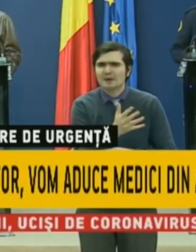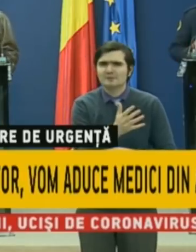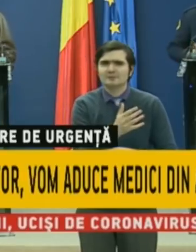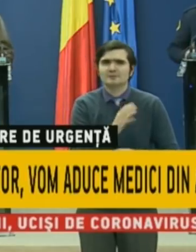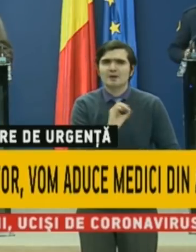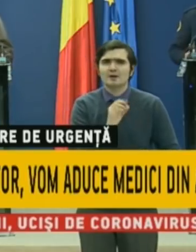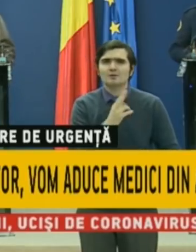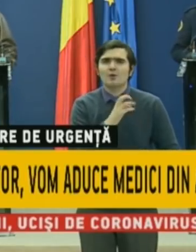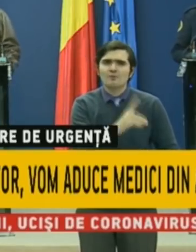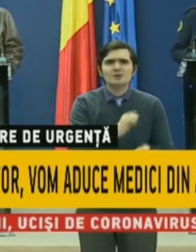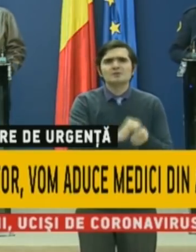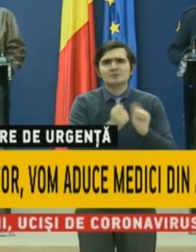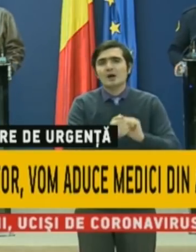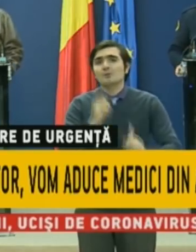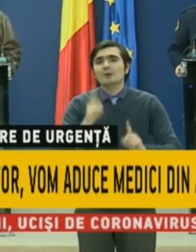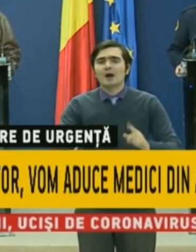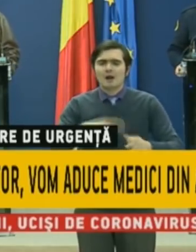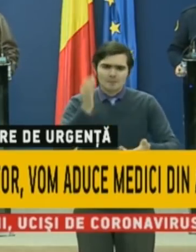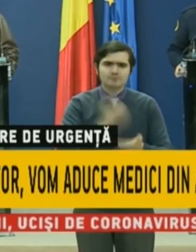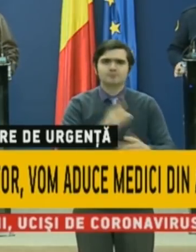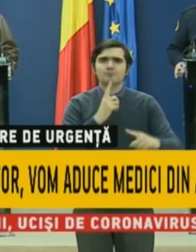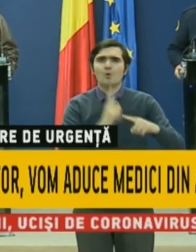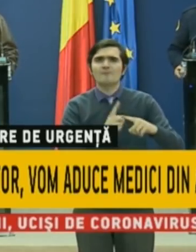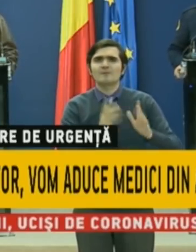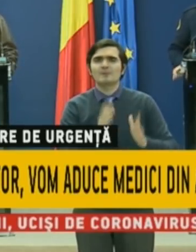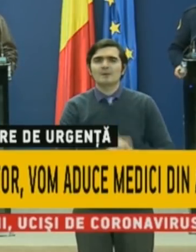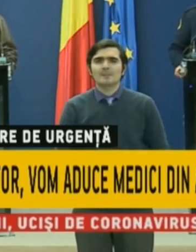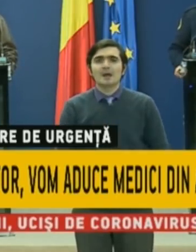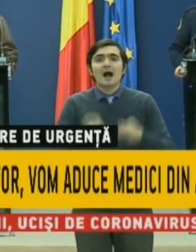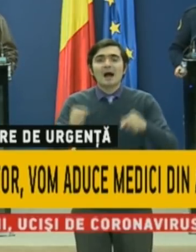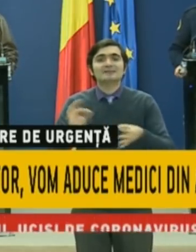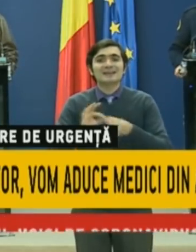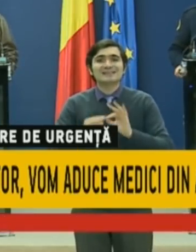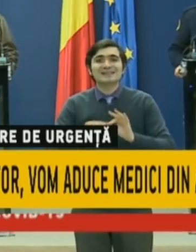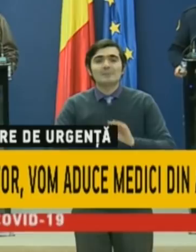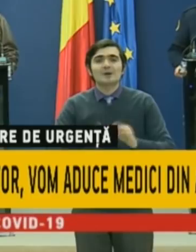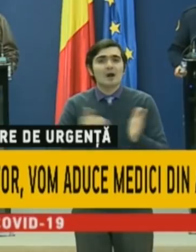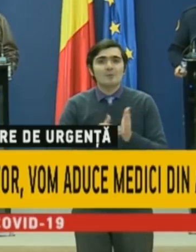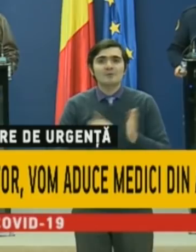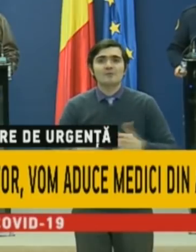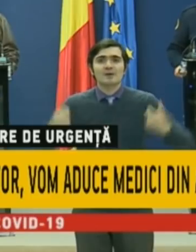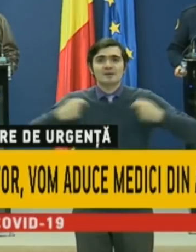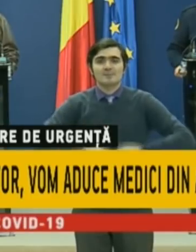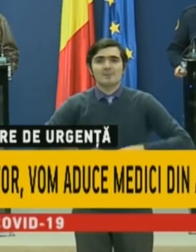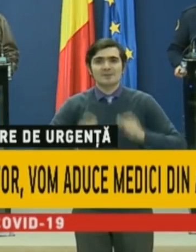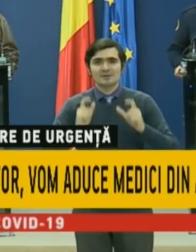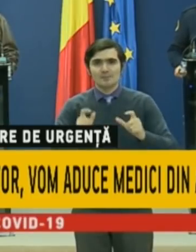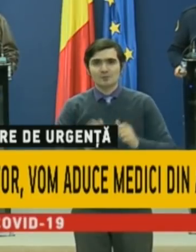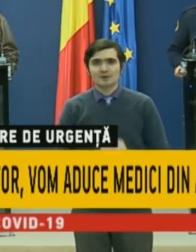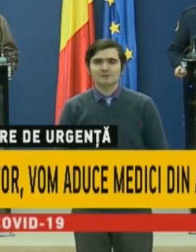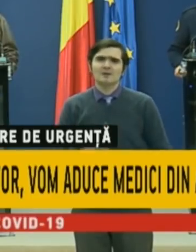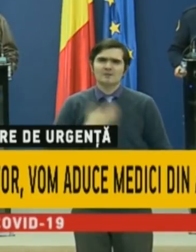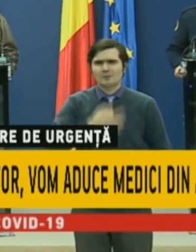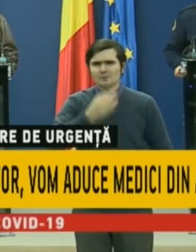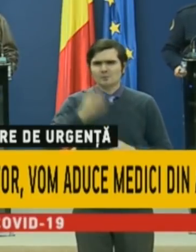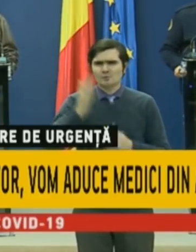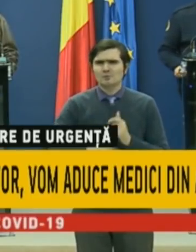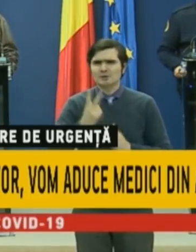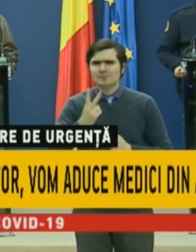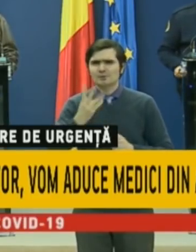suspecți de a avea boala sau confirmați. Și asta înseamnă în mod deosebit echipamentele de protecție. Vreau să spun că în